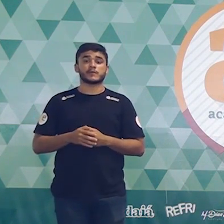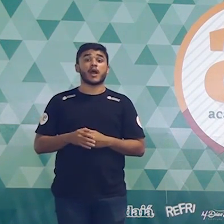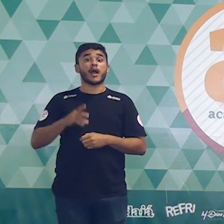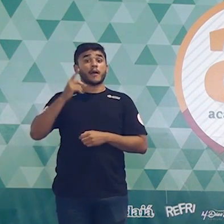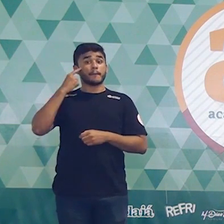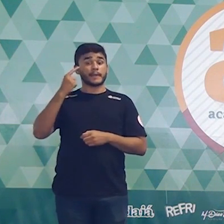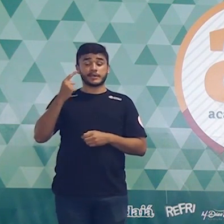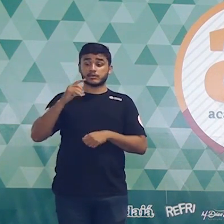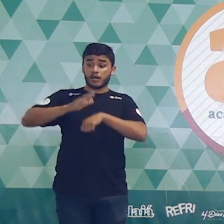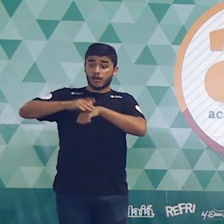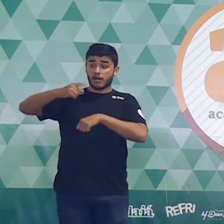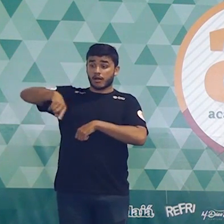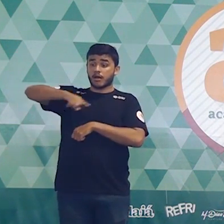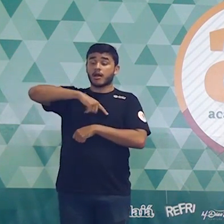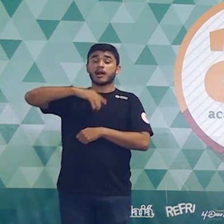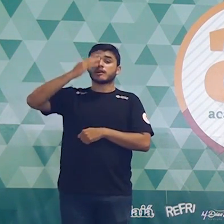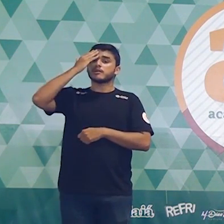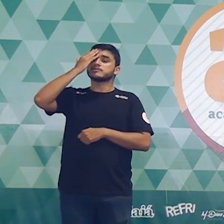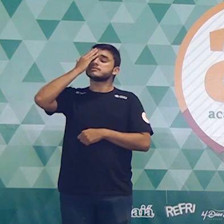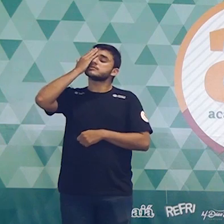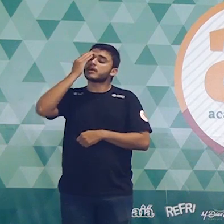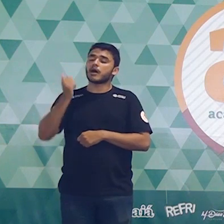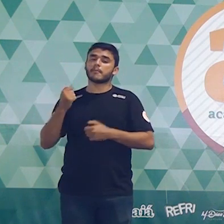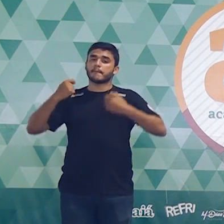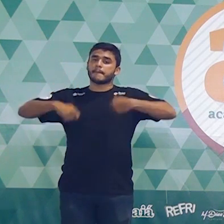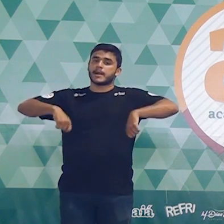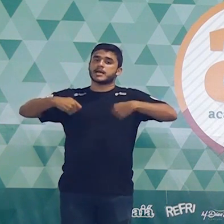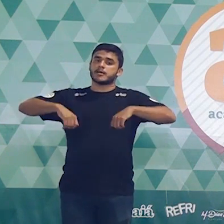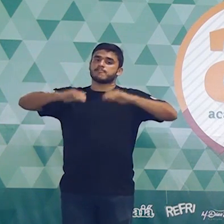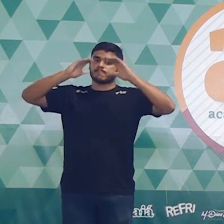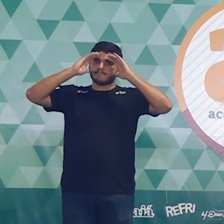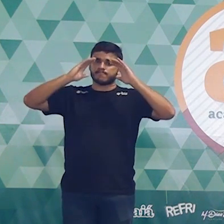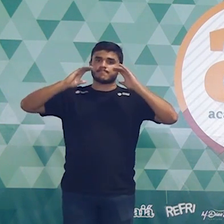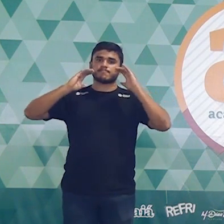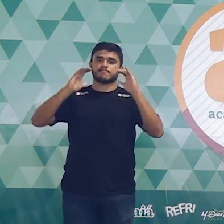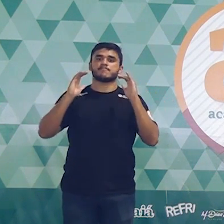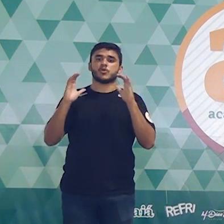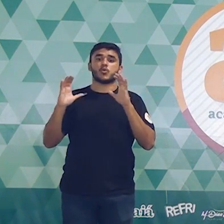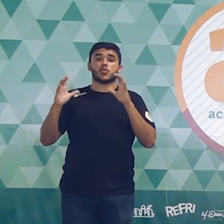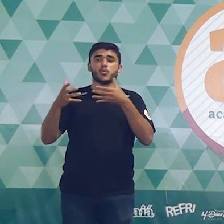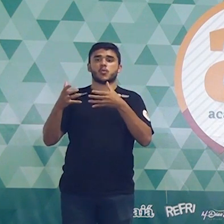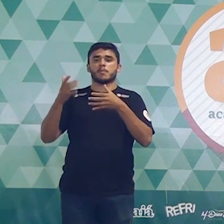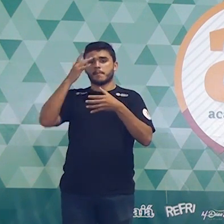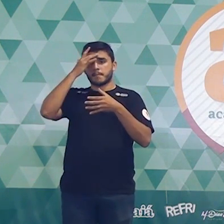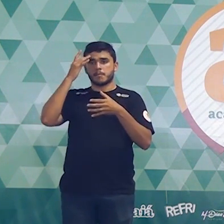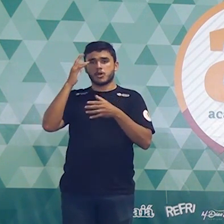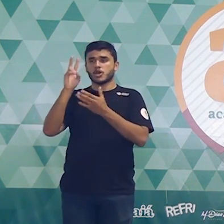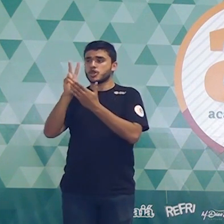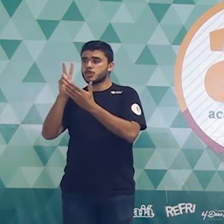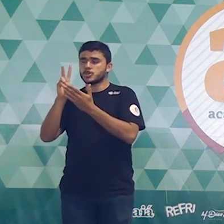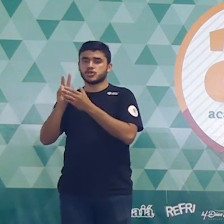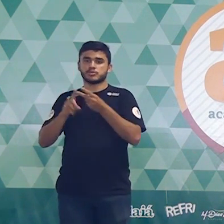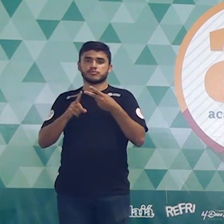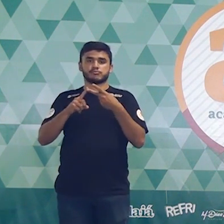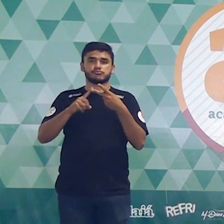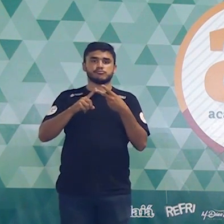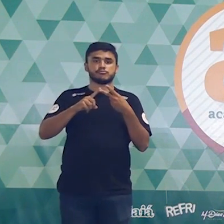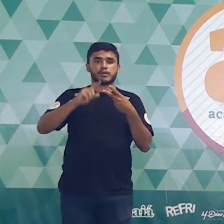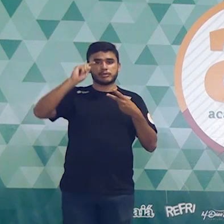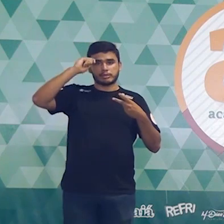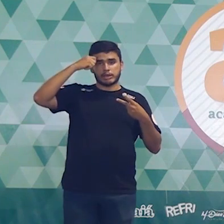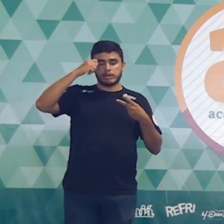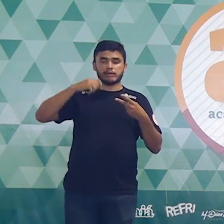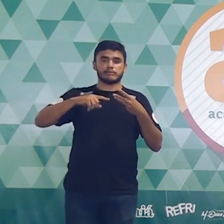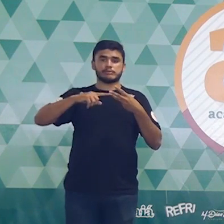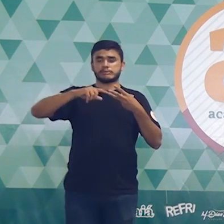de conscientizar os alunos sobre a necessidade de respeitar grupos minoritários. Verdadeiro ou falso? Agora sim, que